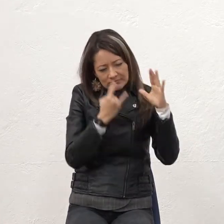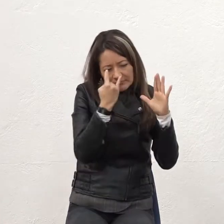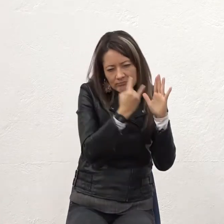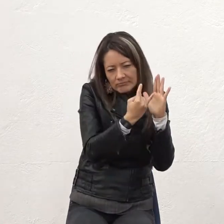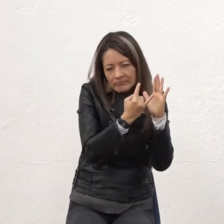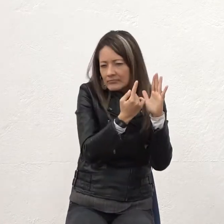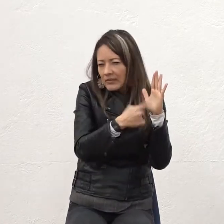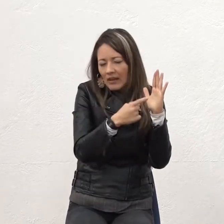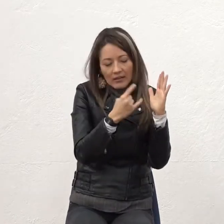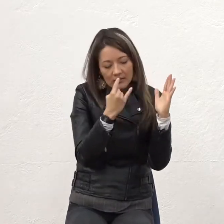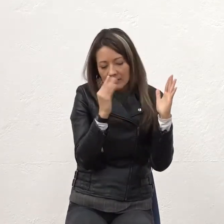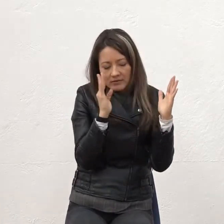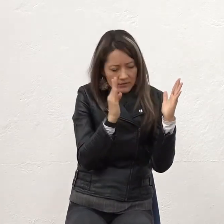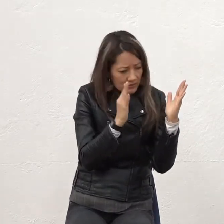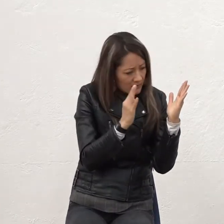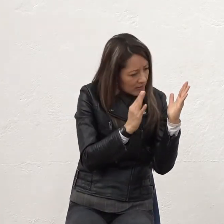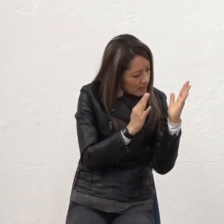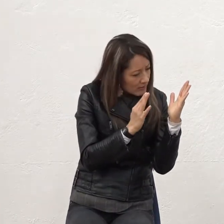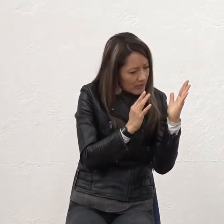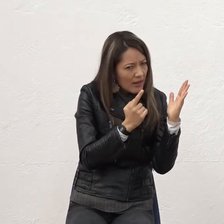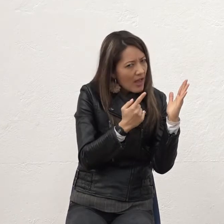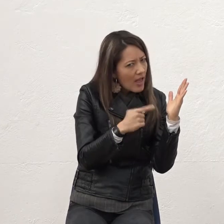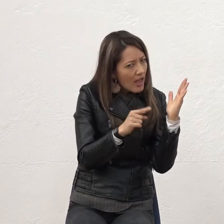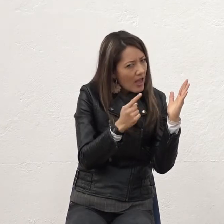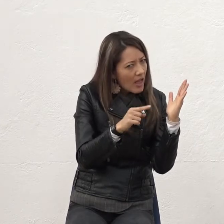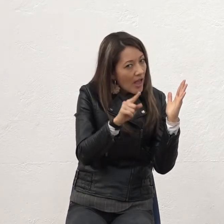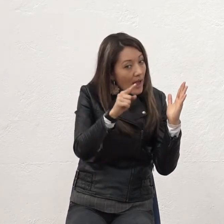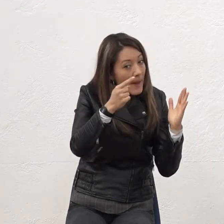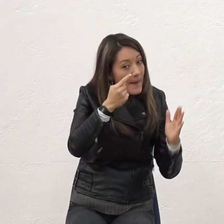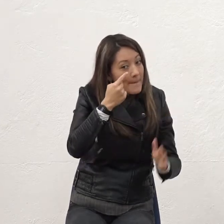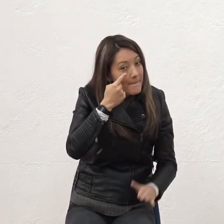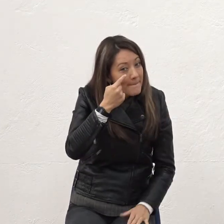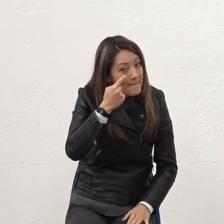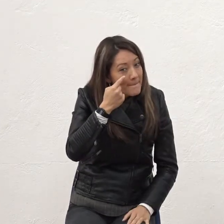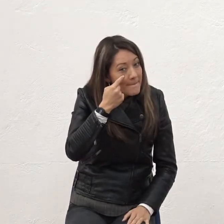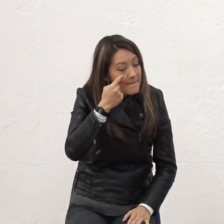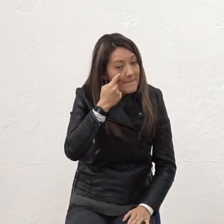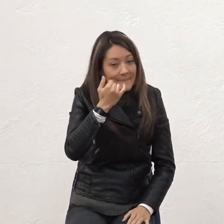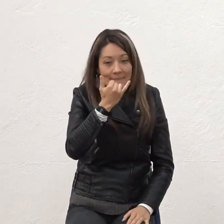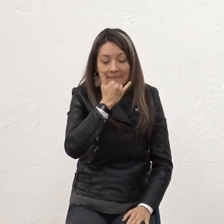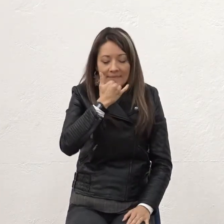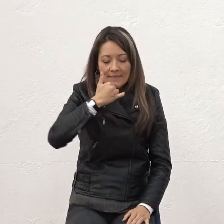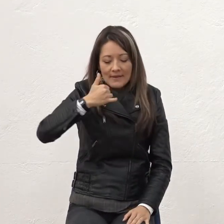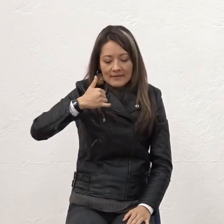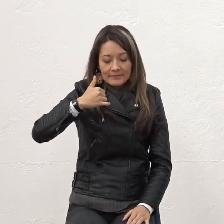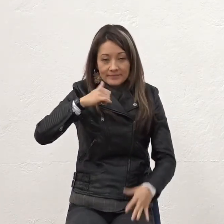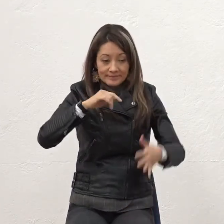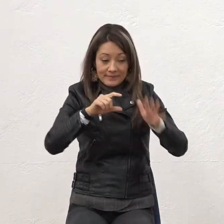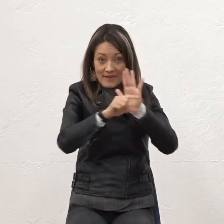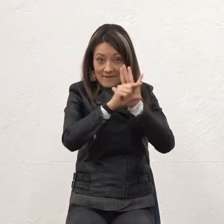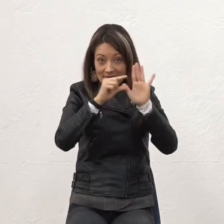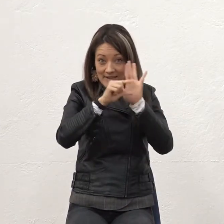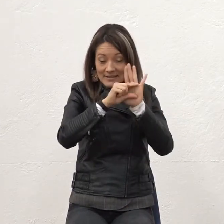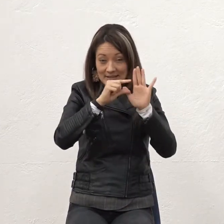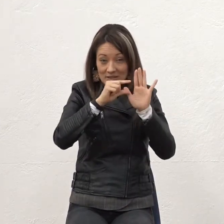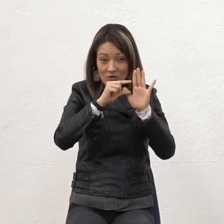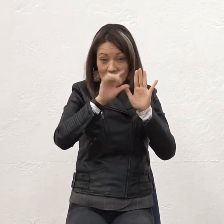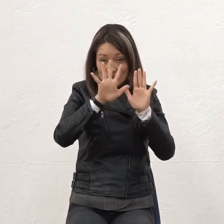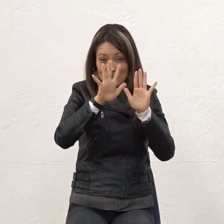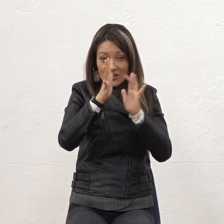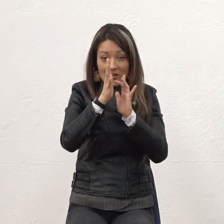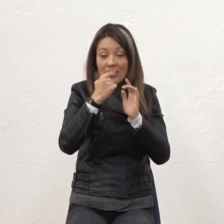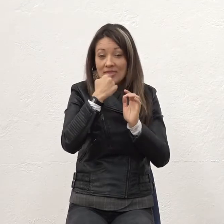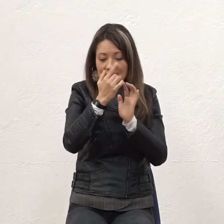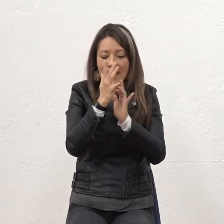¿Cierto que hay algo que llama la atención? ¡Ah! Mire. Y corriendo, dice el 5, y cuando Jesús llegó a